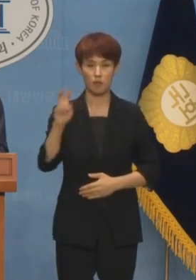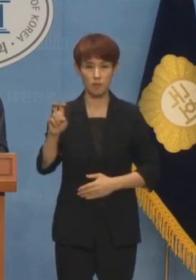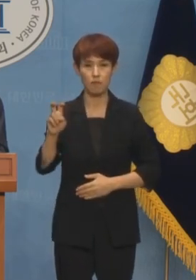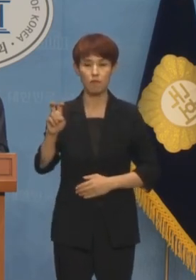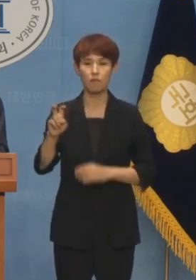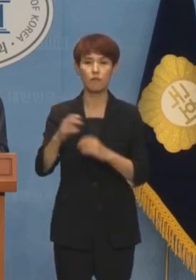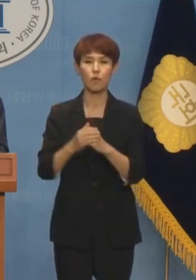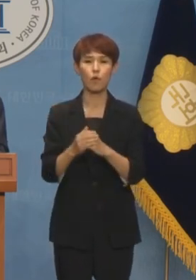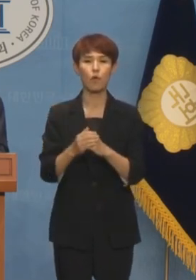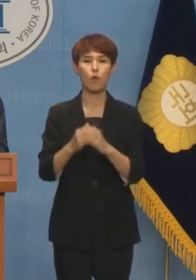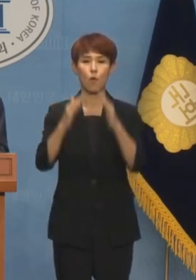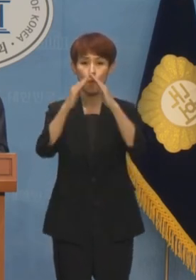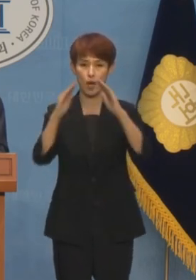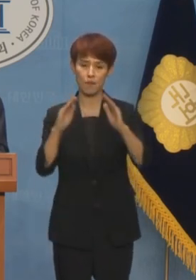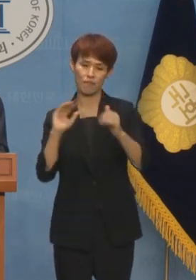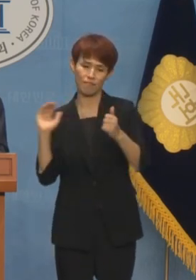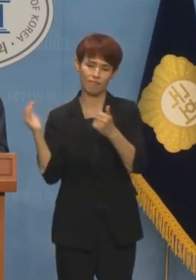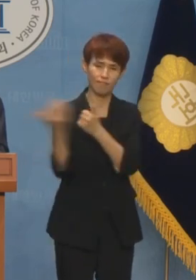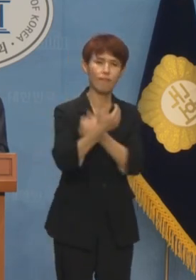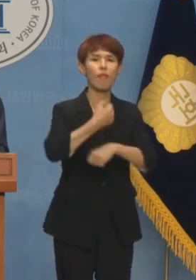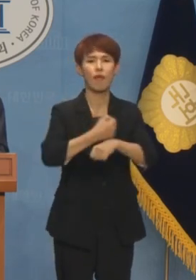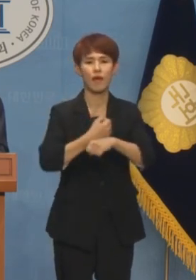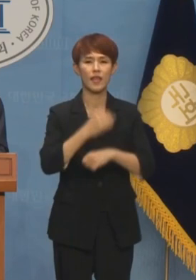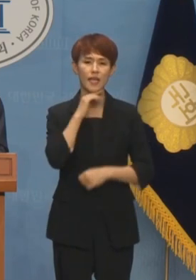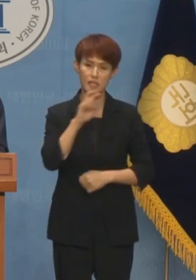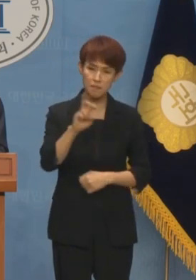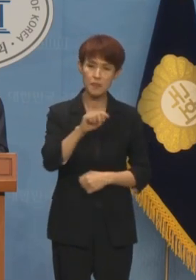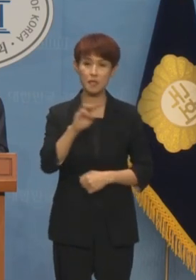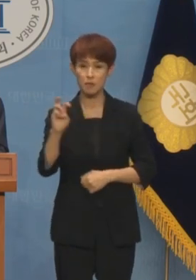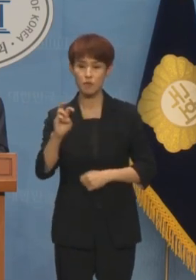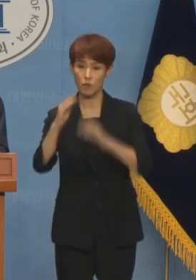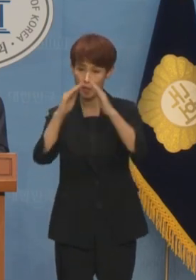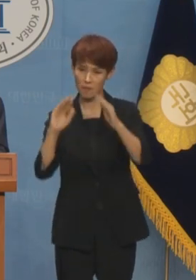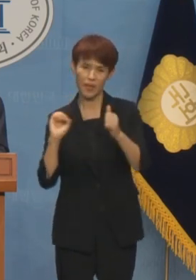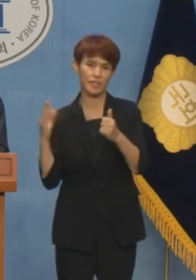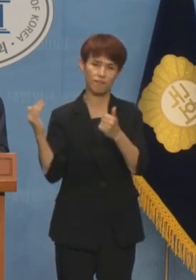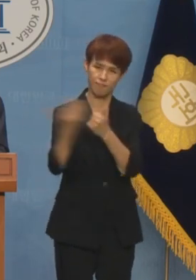끌어안아서 통치 기반을 복구해야 합니다.